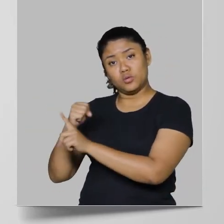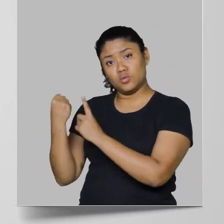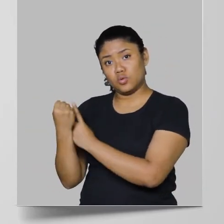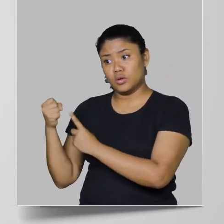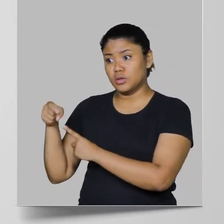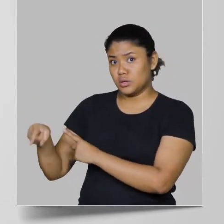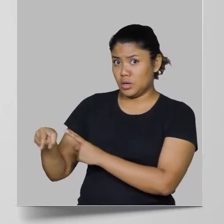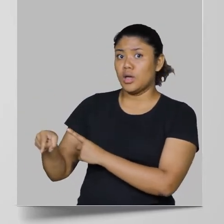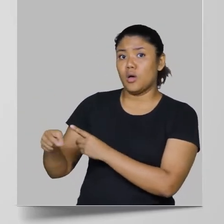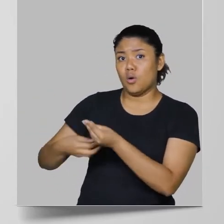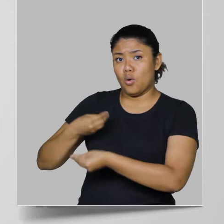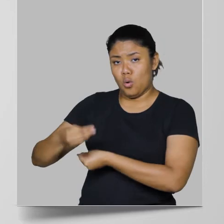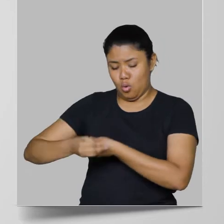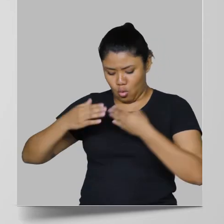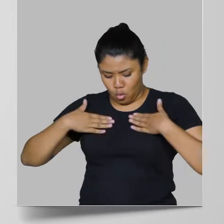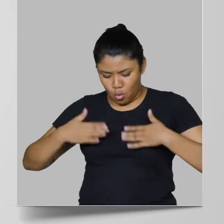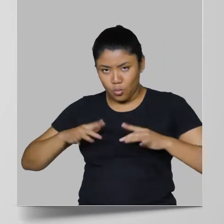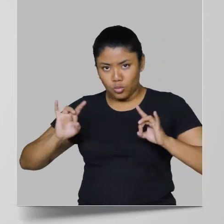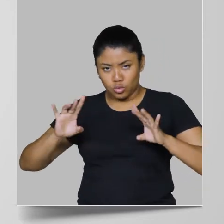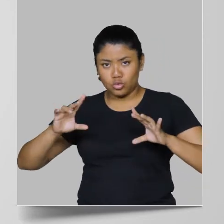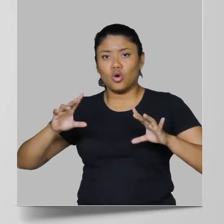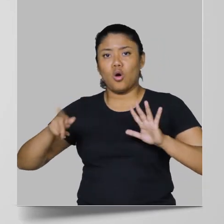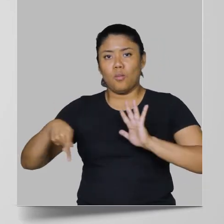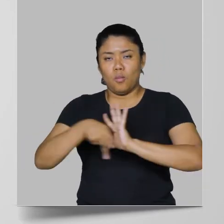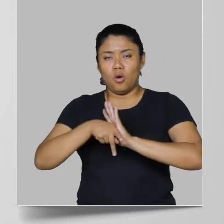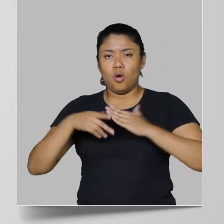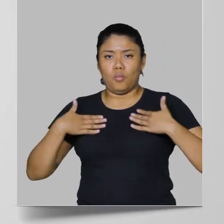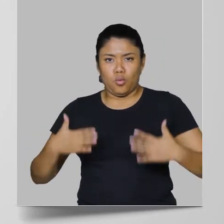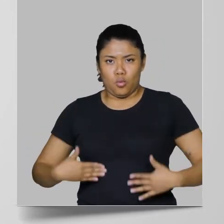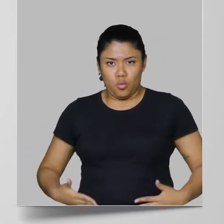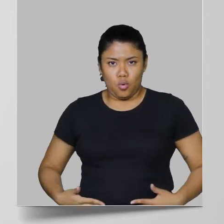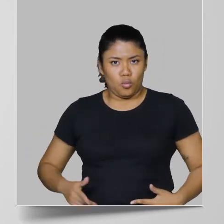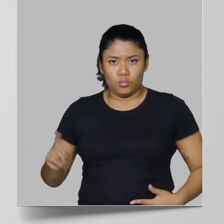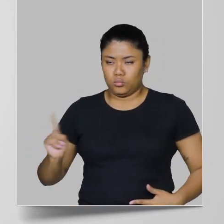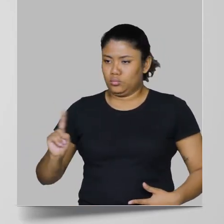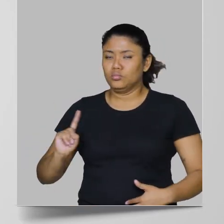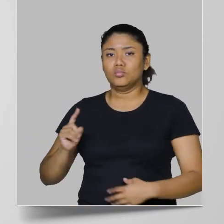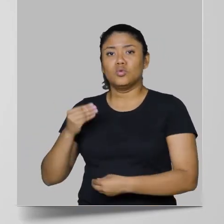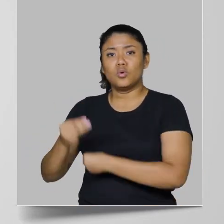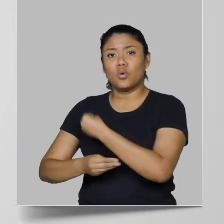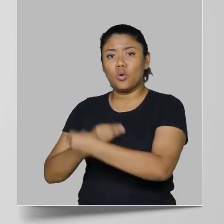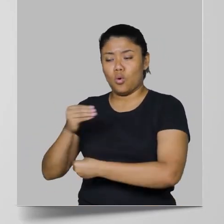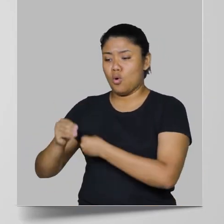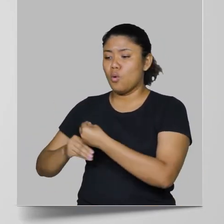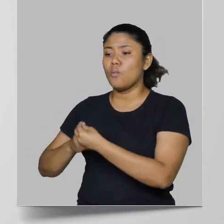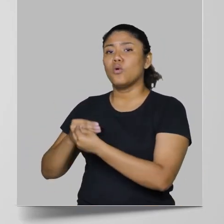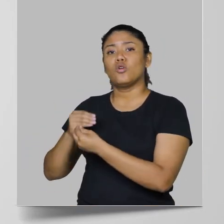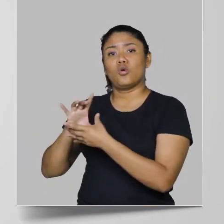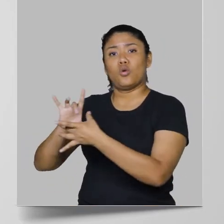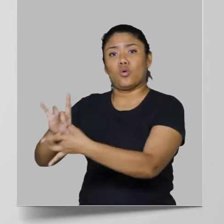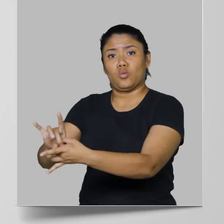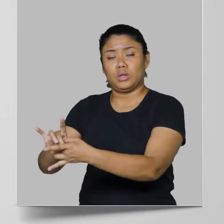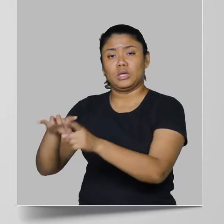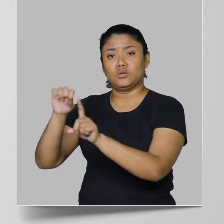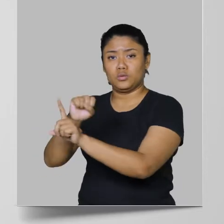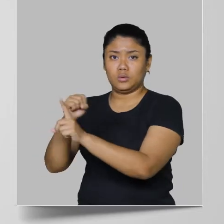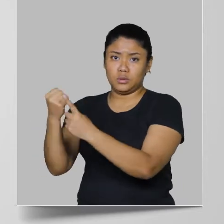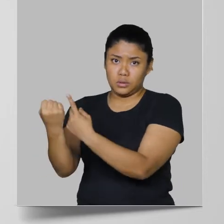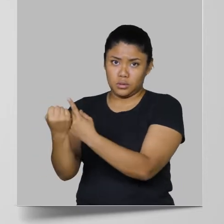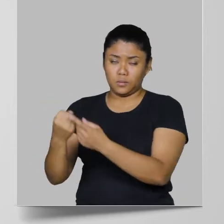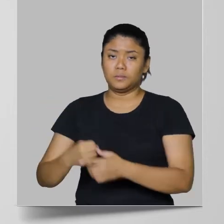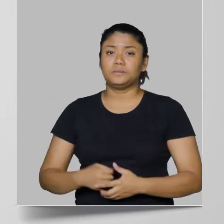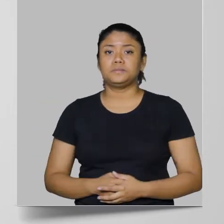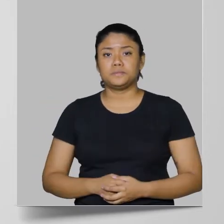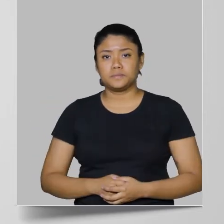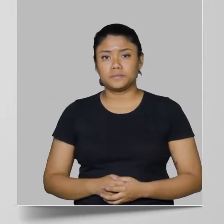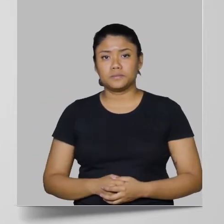deslocar essa perspectiva individualista do corpo para um contexto apontando para as barreiras